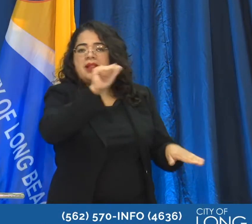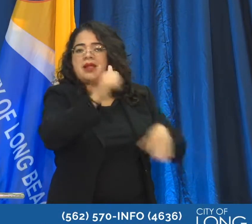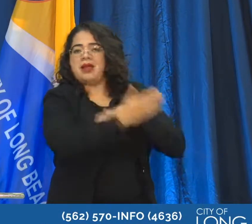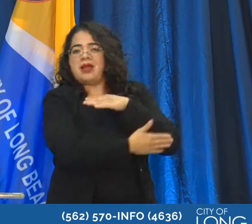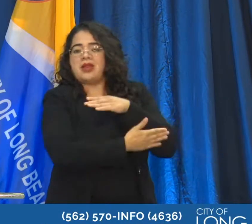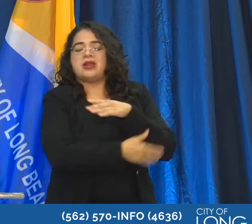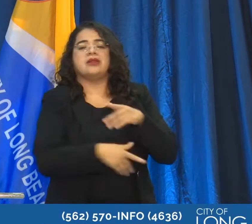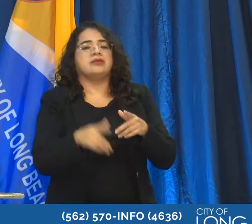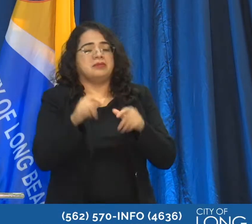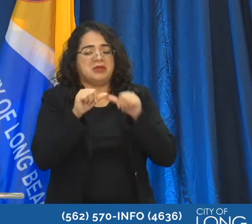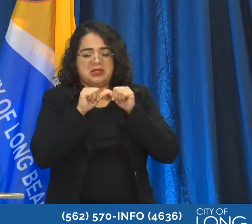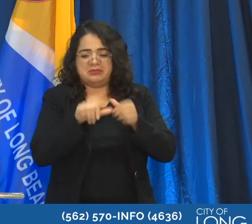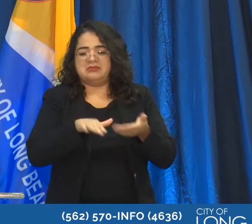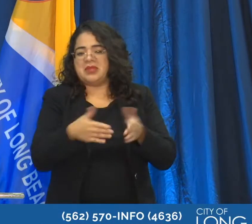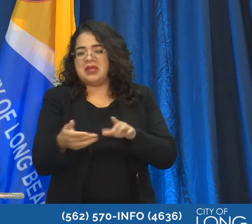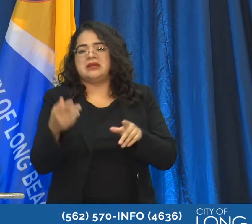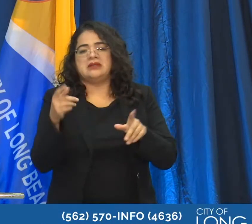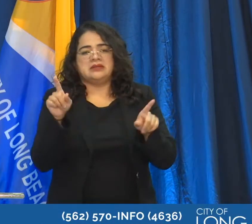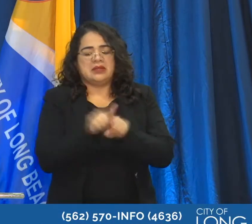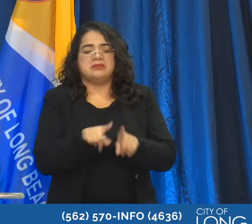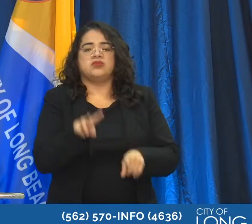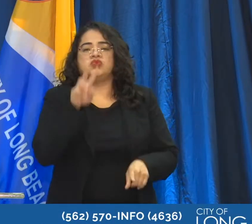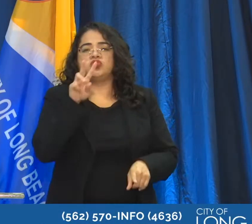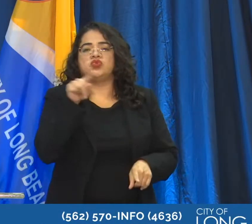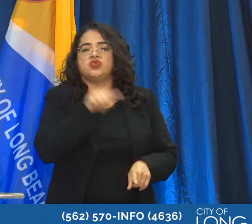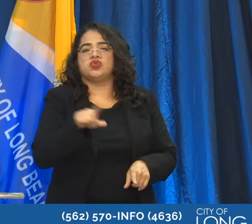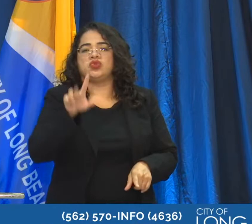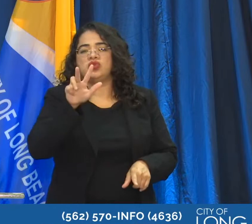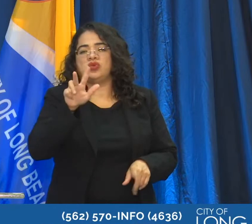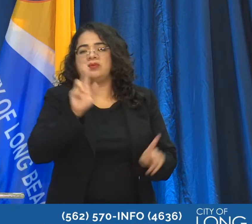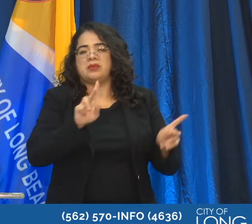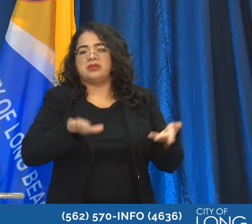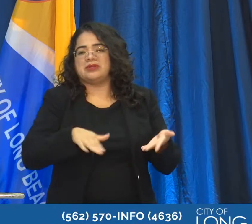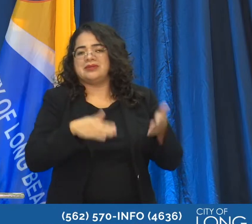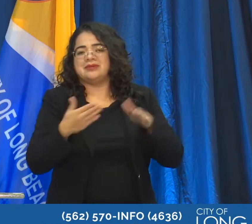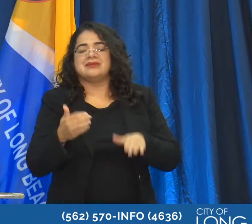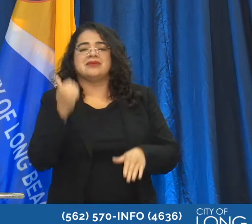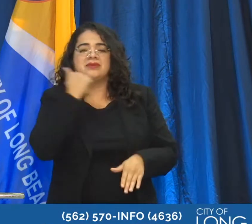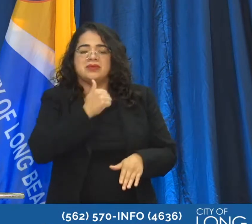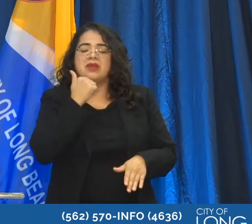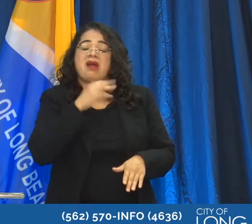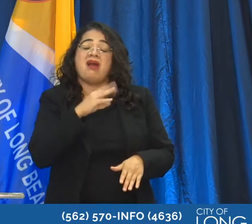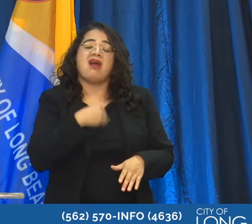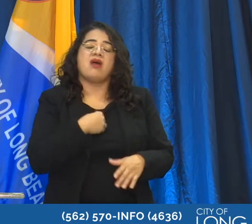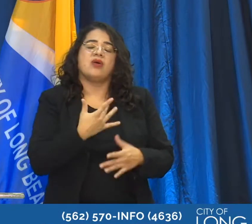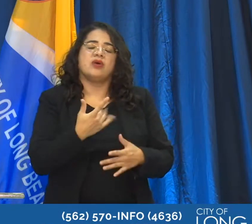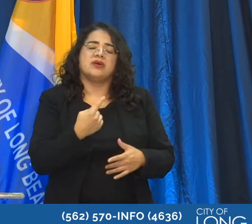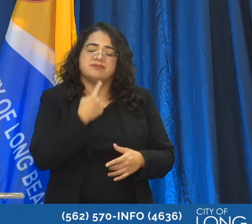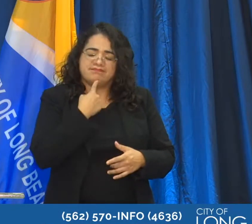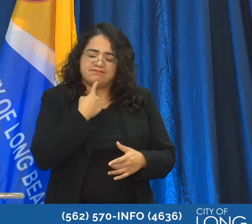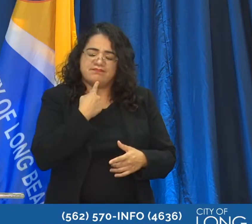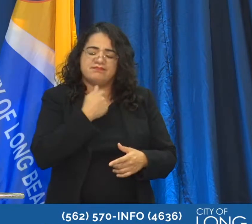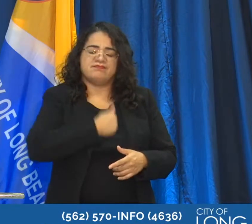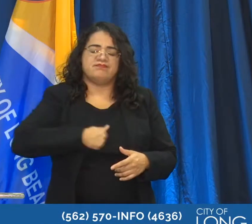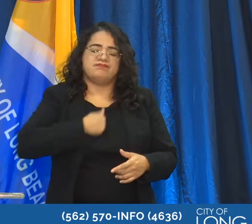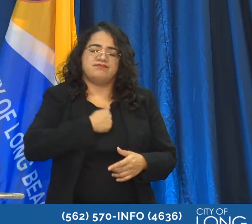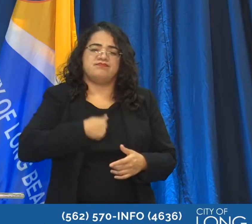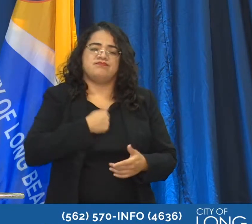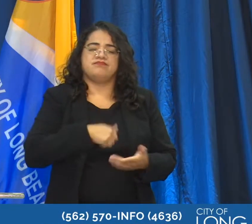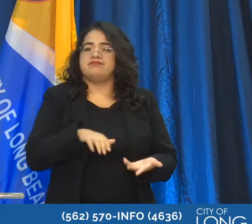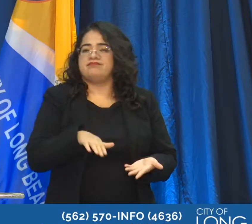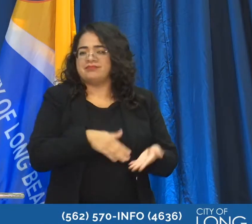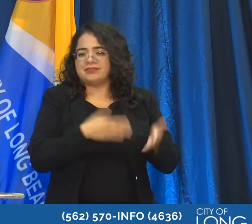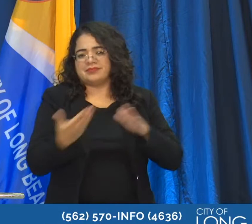sigue siendo constante. Dicho esto, sentimos el impacto de cada muerte, lamentamos la pérdida de 151